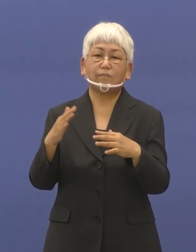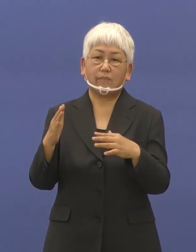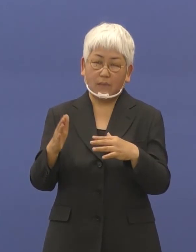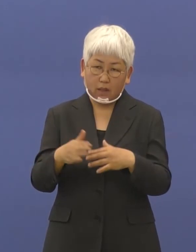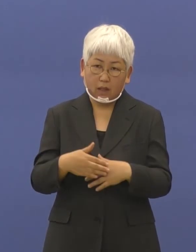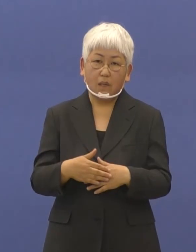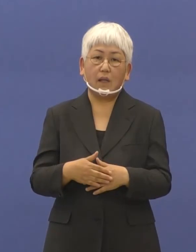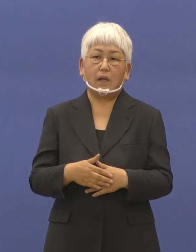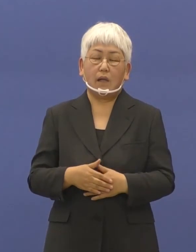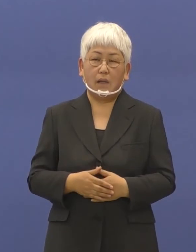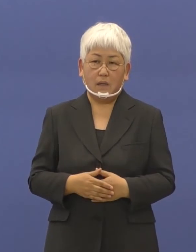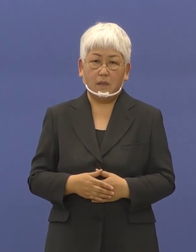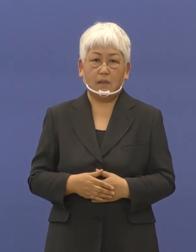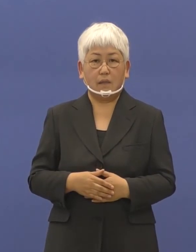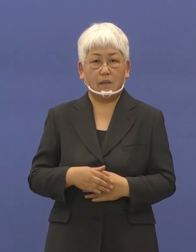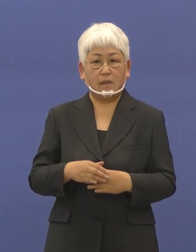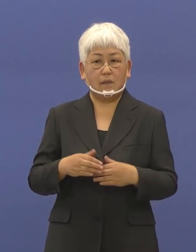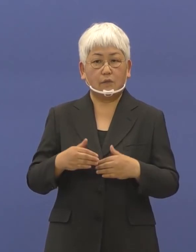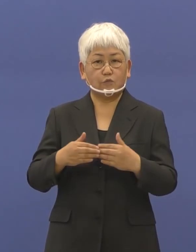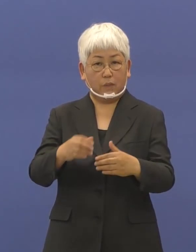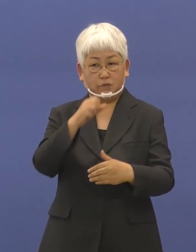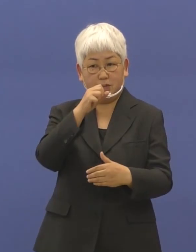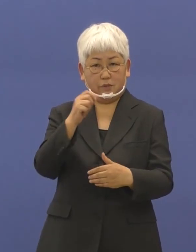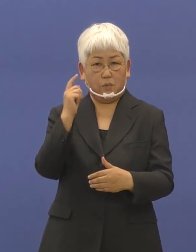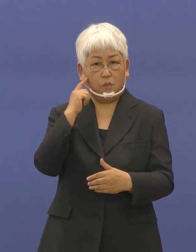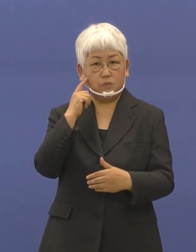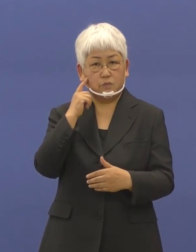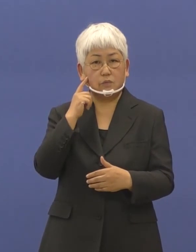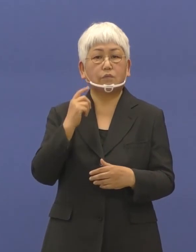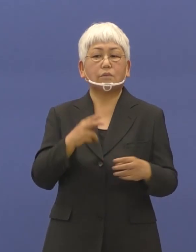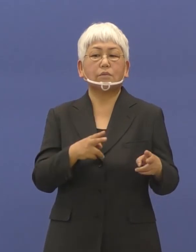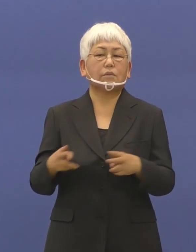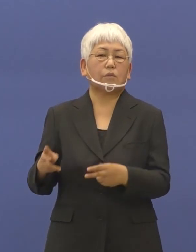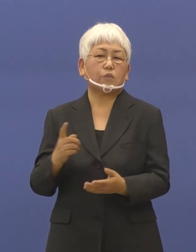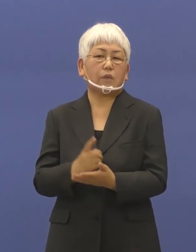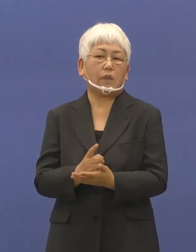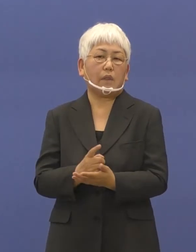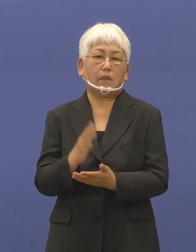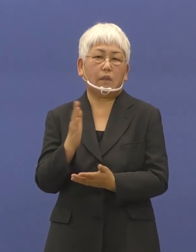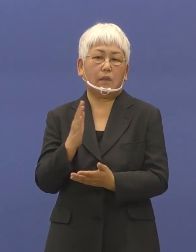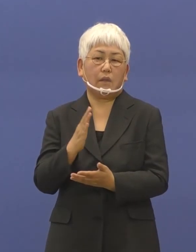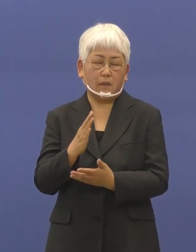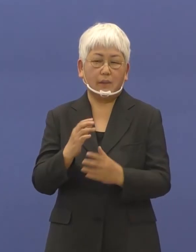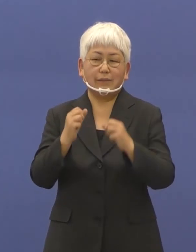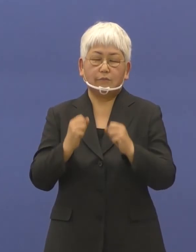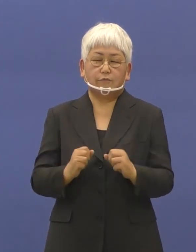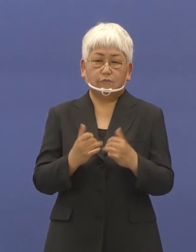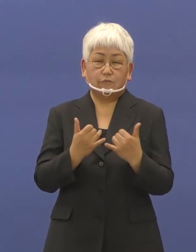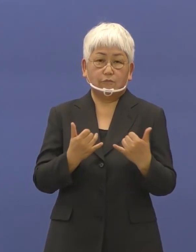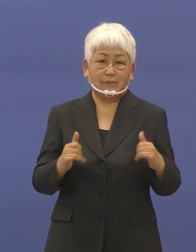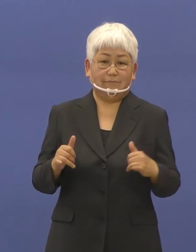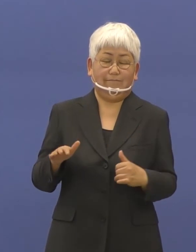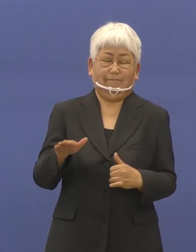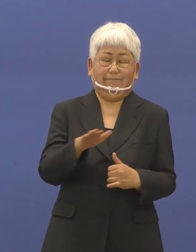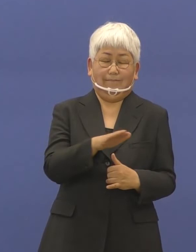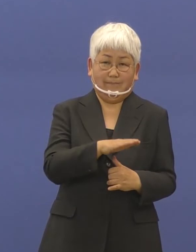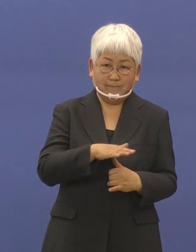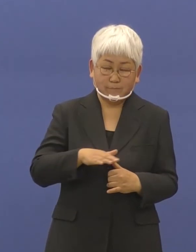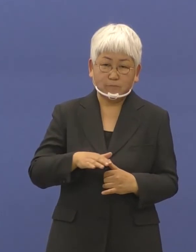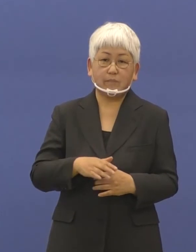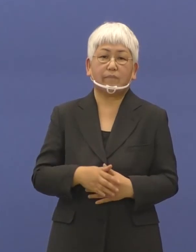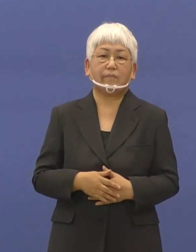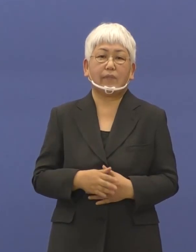結局制度だけでこうやるというよりは住民こう当